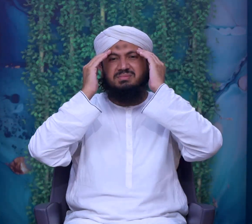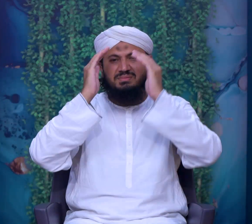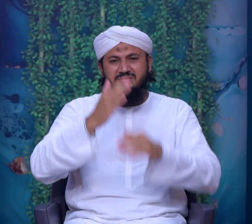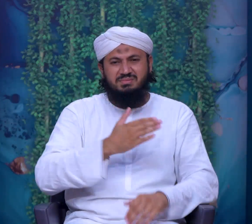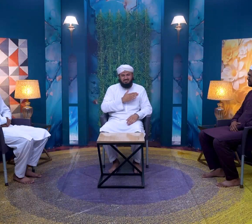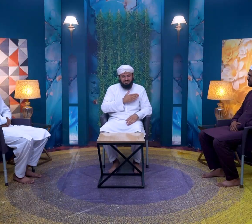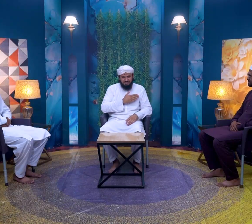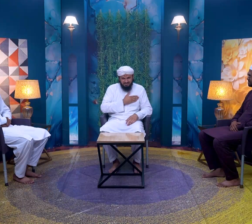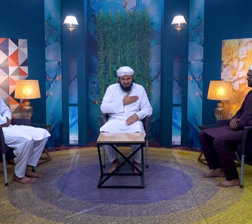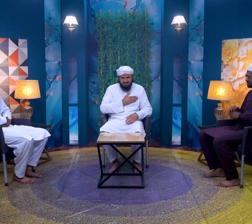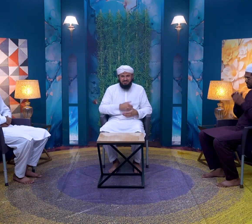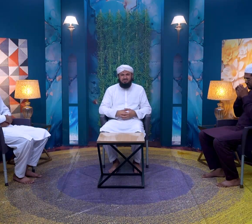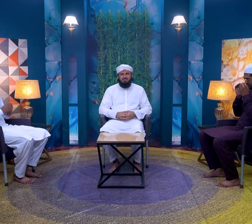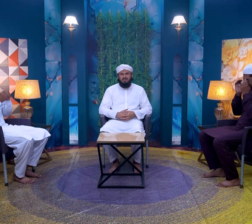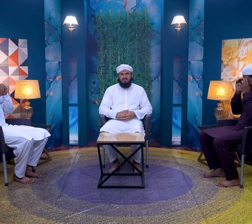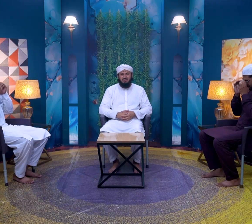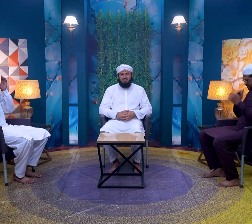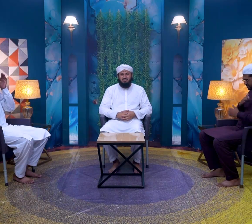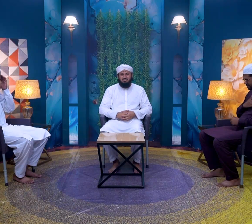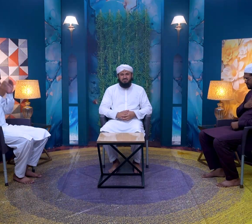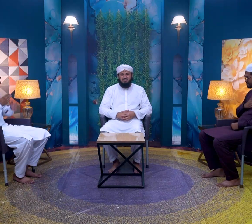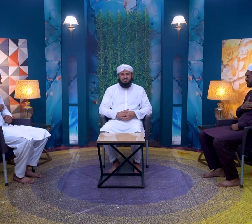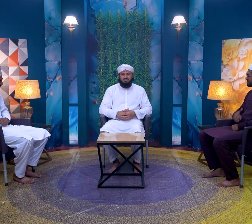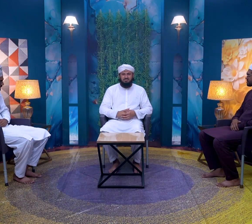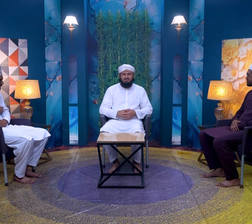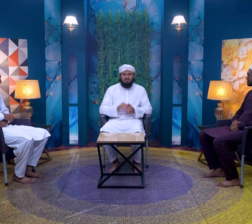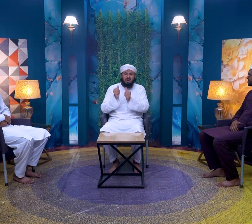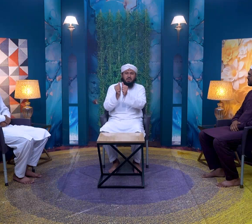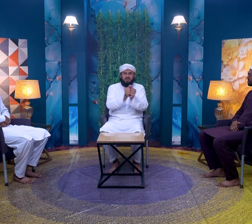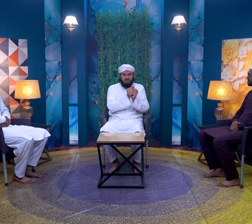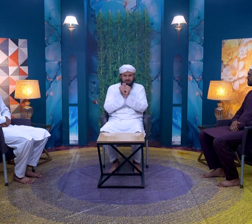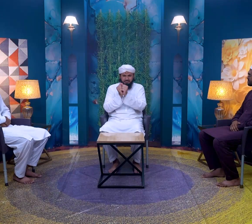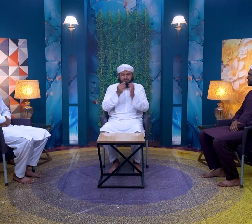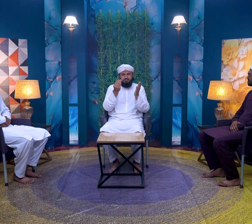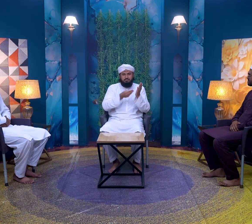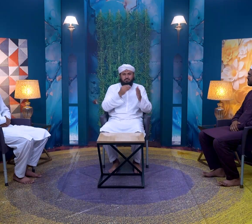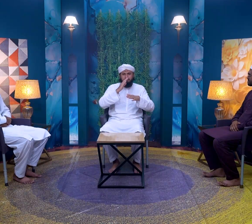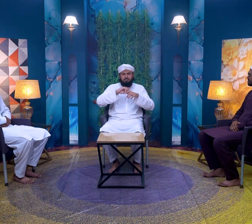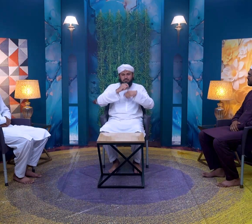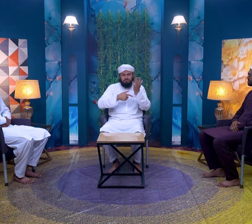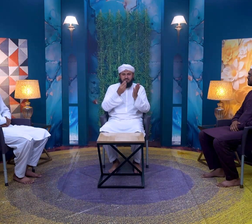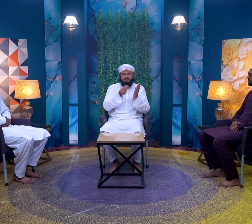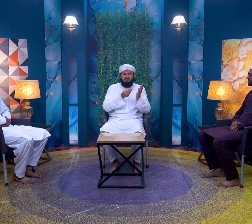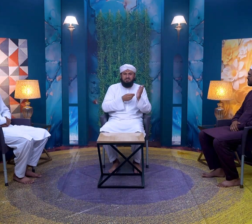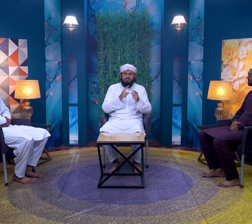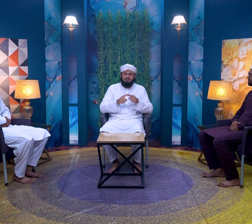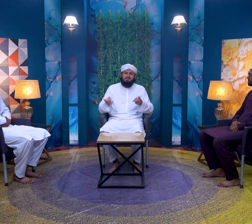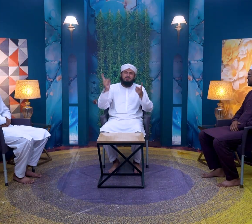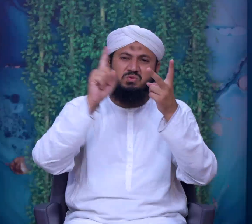محمد صلی اللہ علیہ وسلم۔ ایک مرتبہ حضرت عمار بن یاسر رضی اللہ عنہ کے پوتے حضرت ابو عبیدہ رضی اللہ عنہ نے